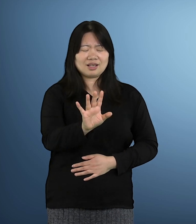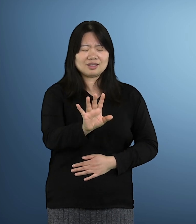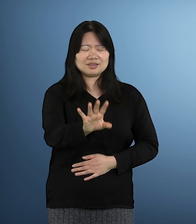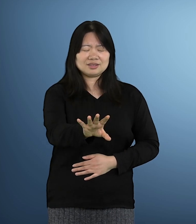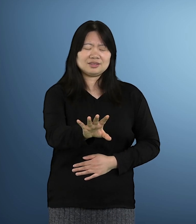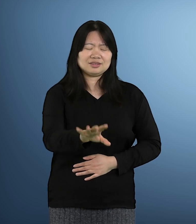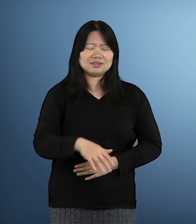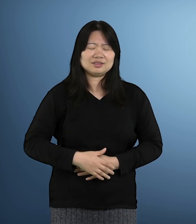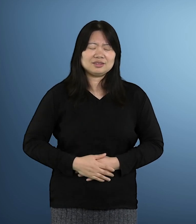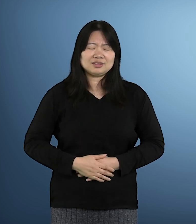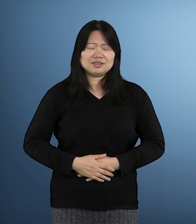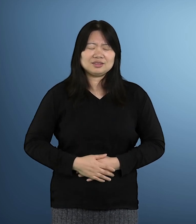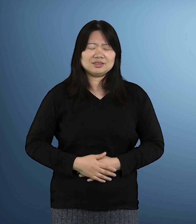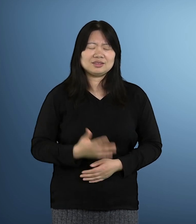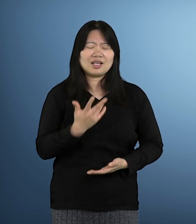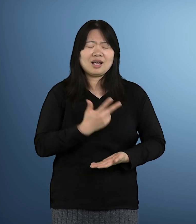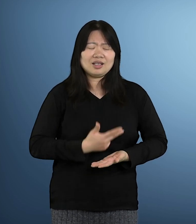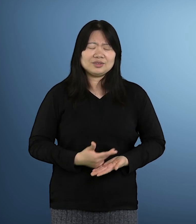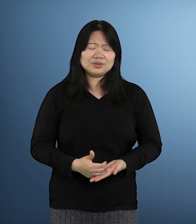한 가지